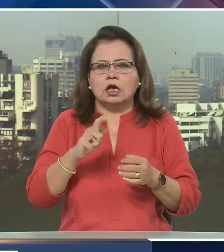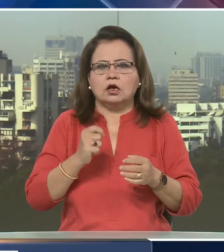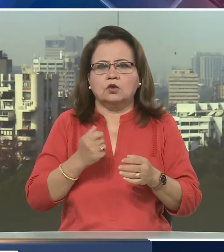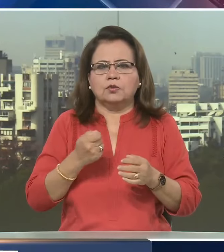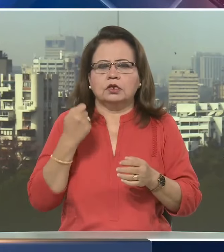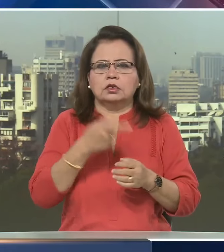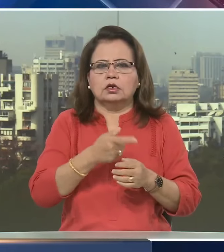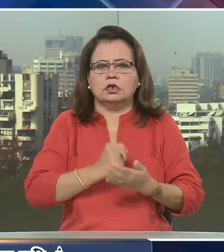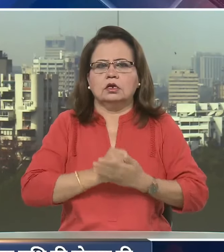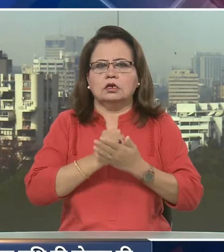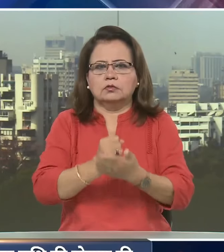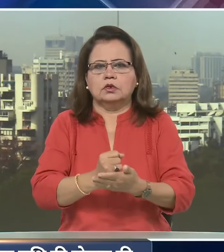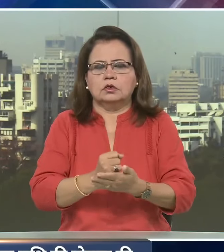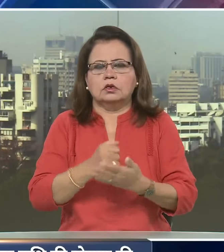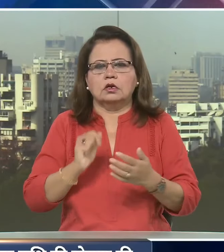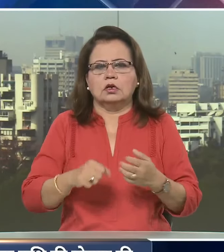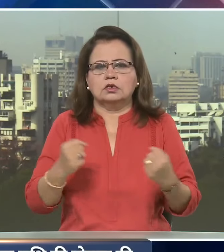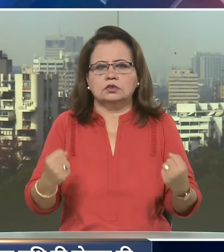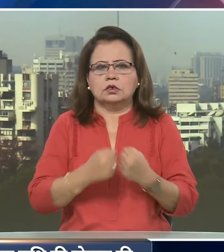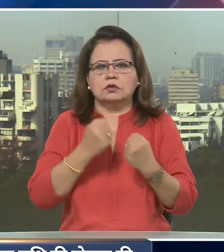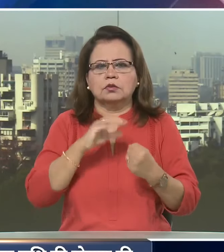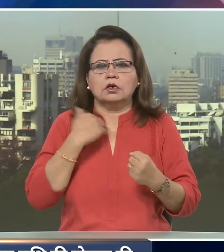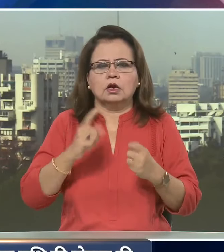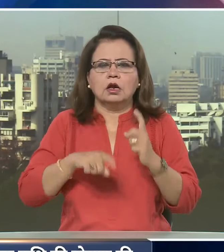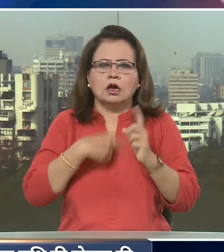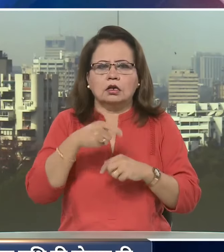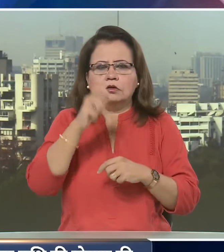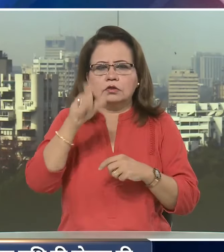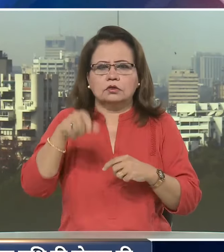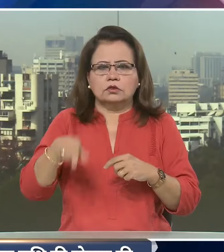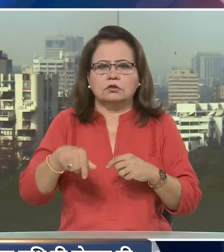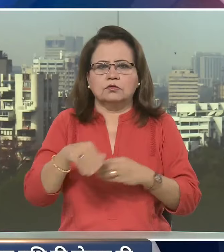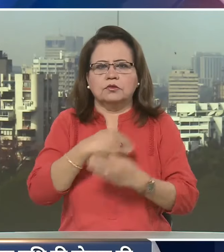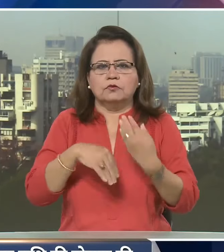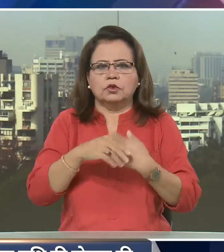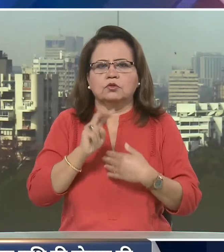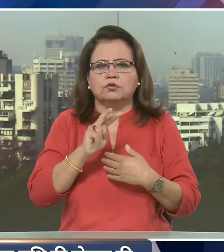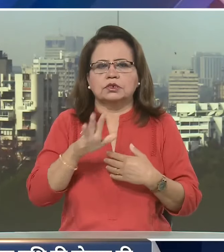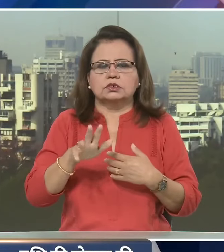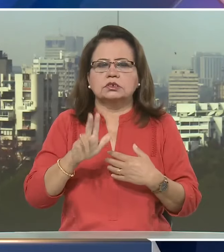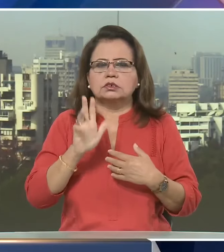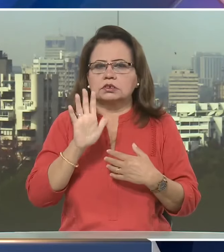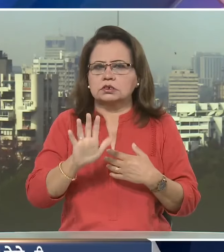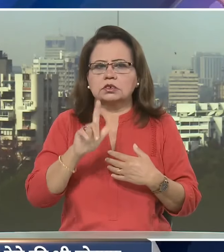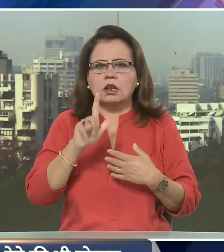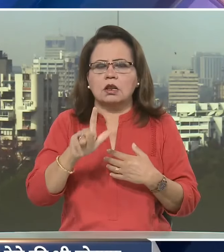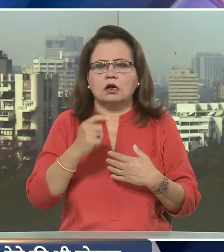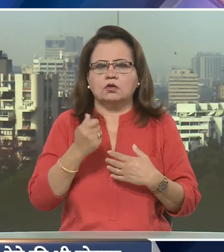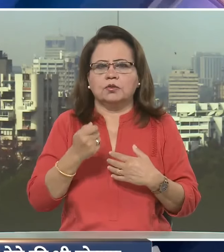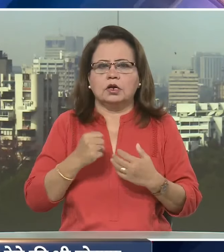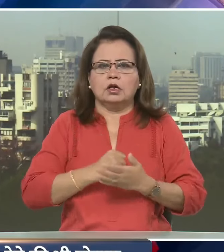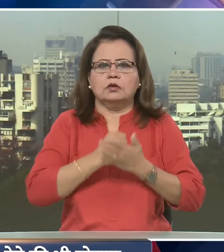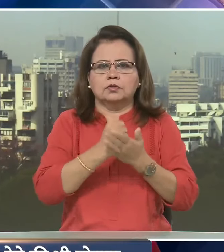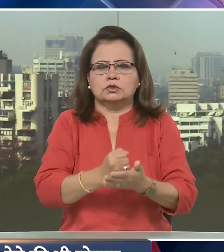की घोषणा की है। इस दुर्घटना में मारे गए अन्य व्यक्तियों के परिजनों को 25,00,000 रुपए की राशि दी